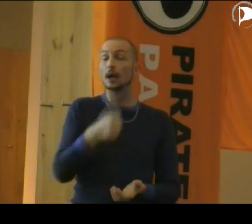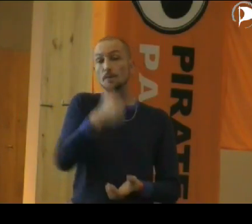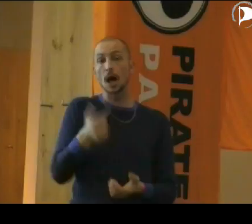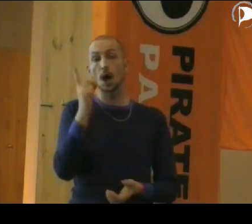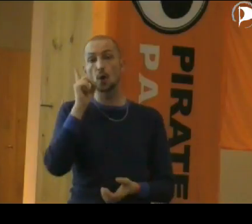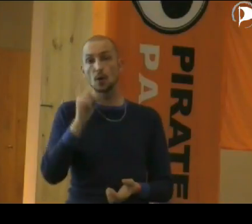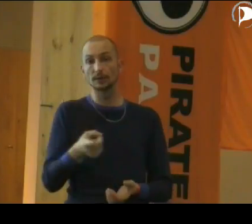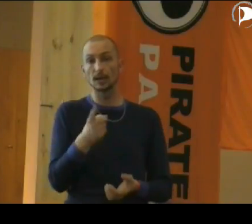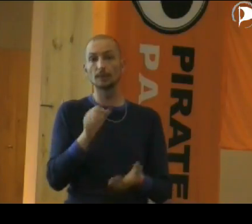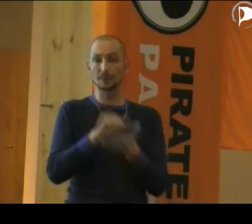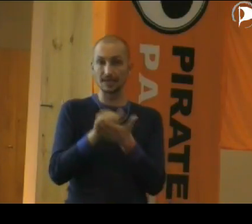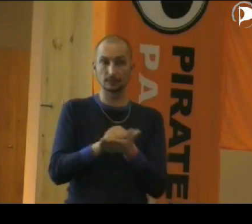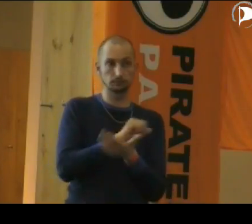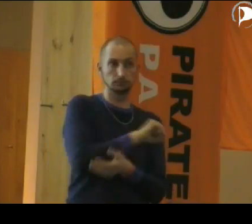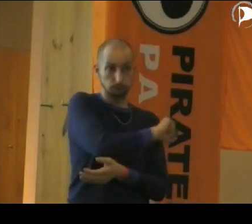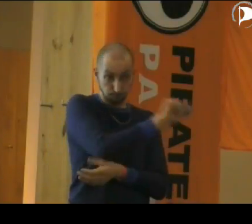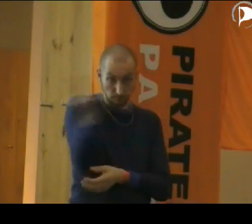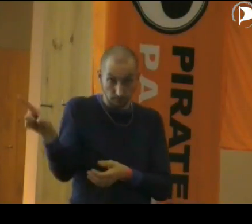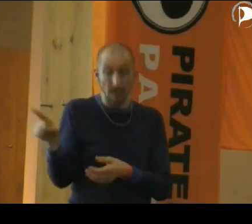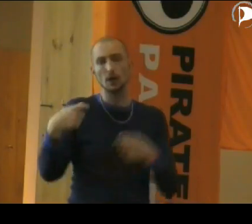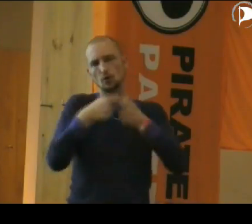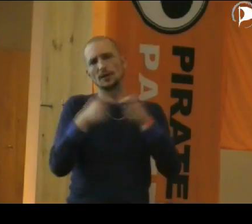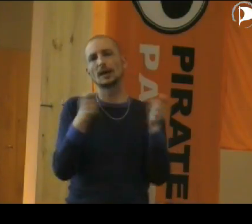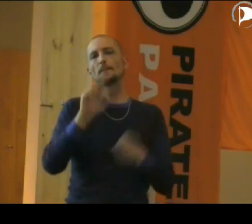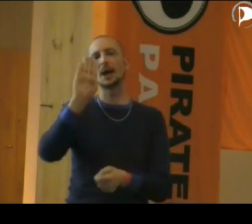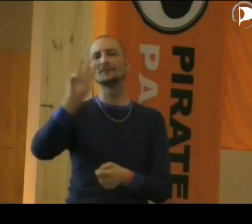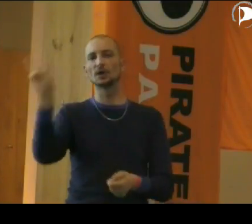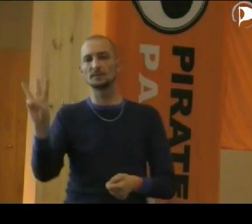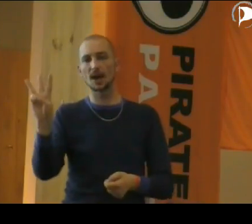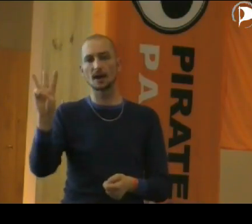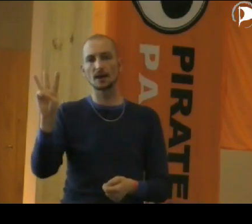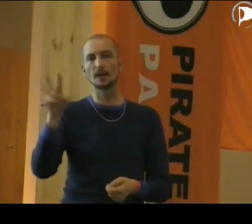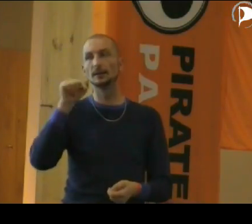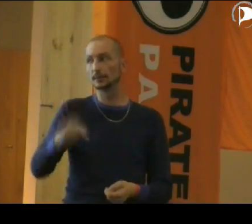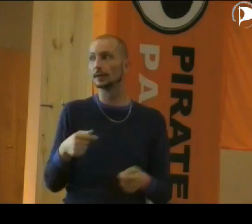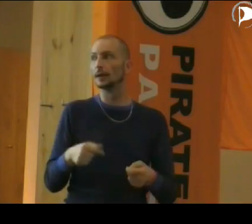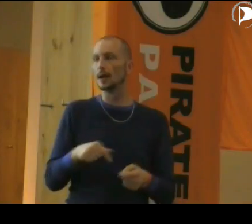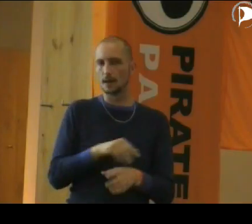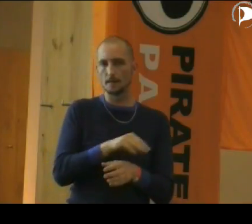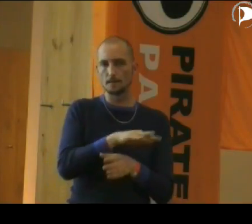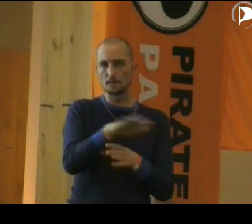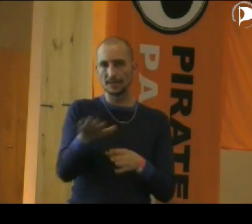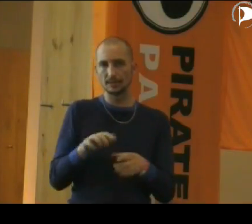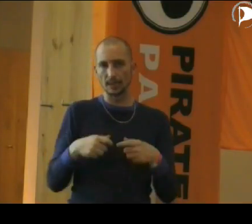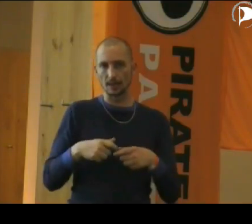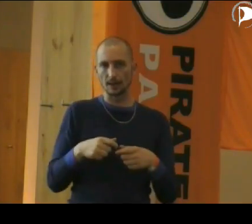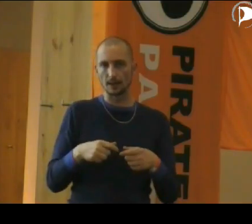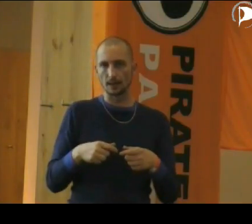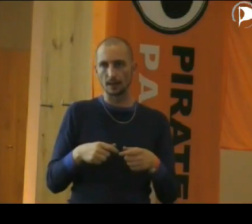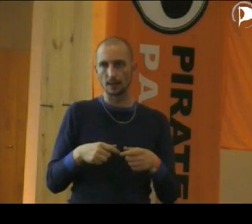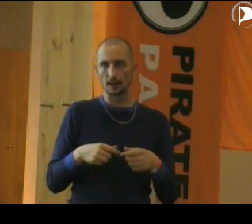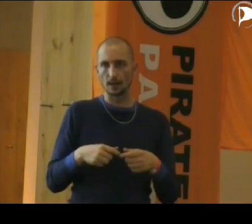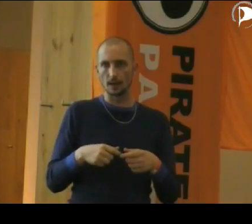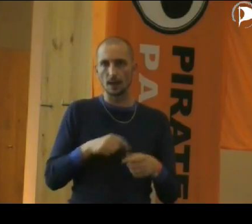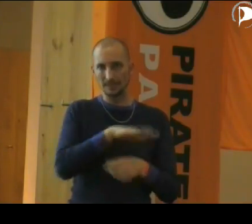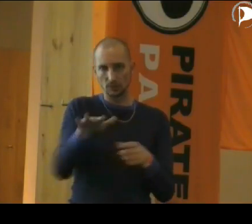beuys geschichte kontakt zu den bands martino mit besonderen gesetze presseschau bin ich wohl eher